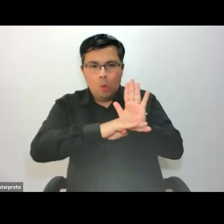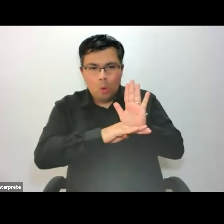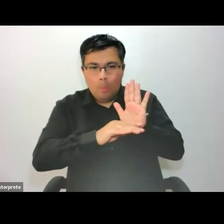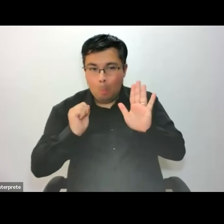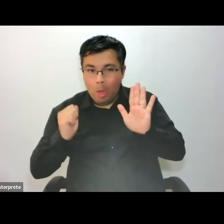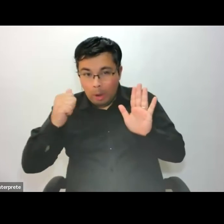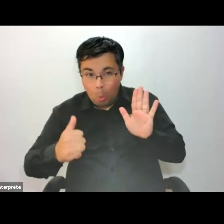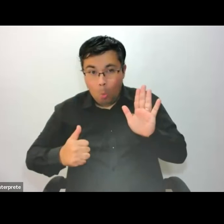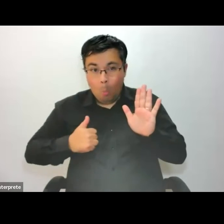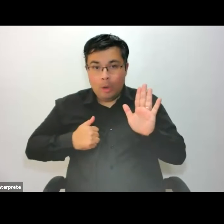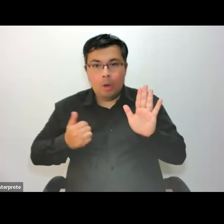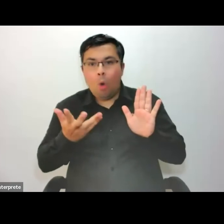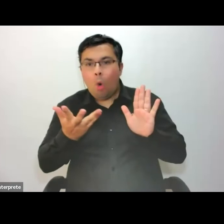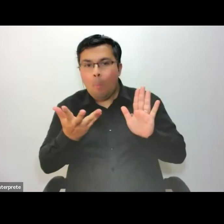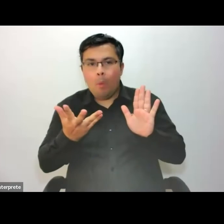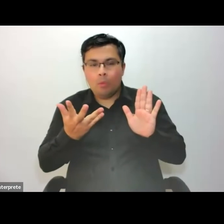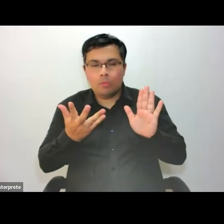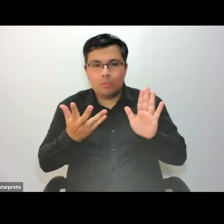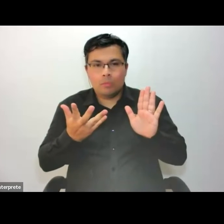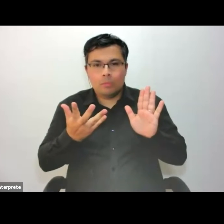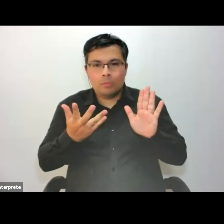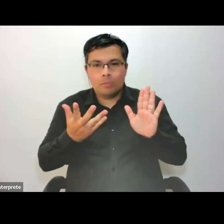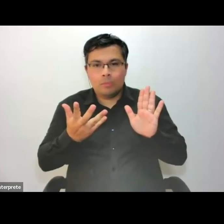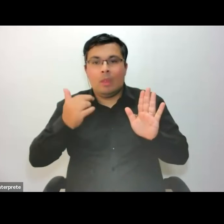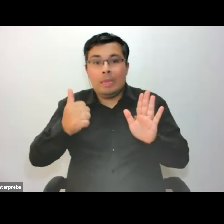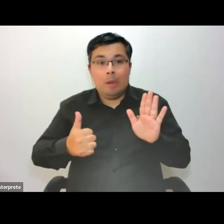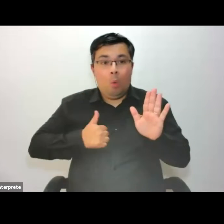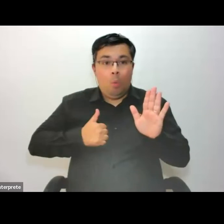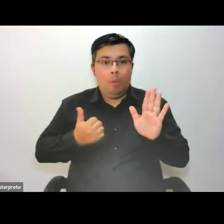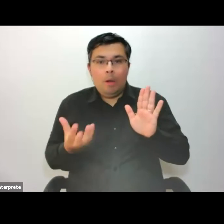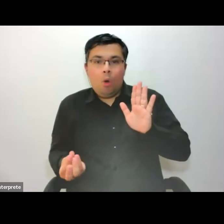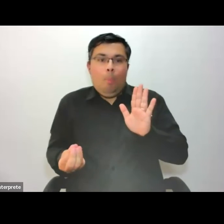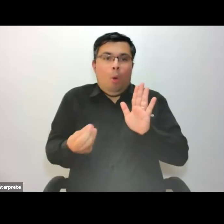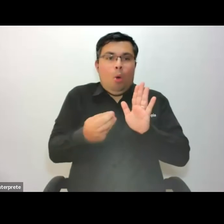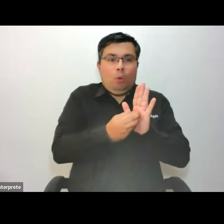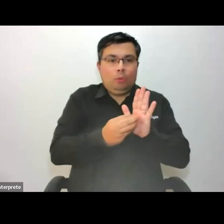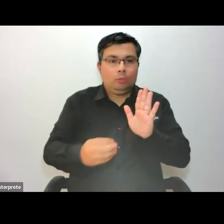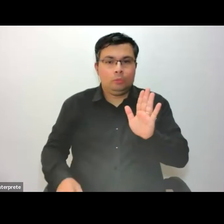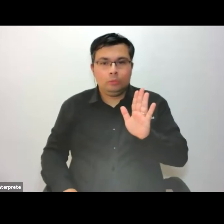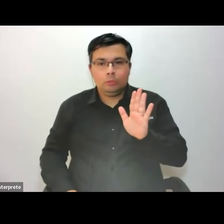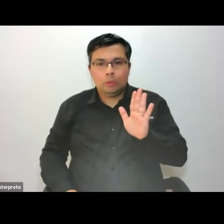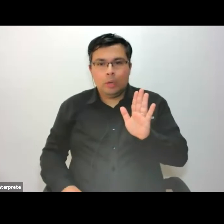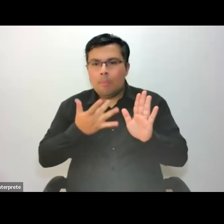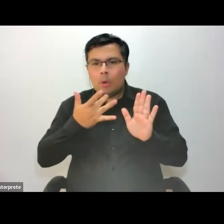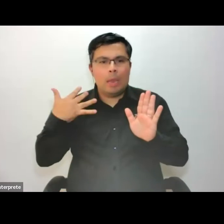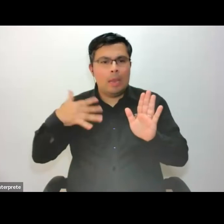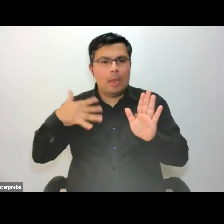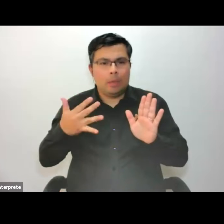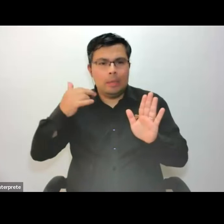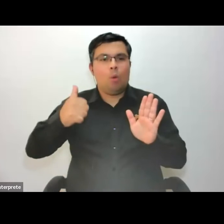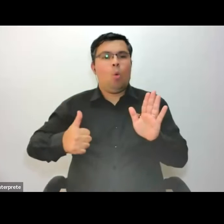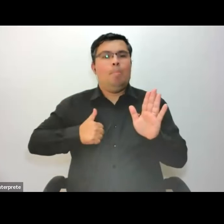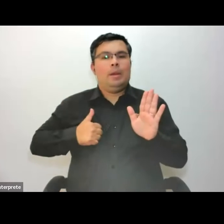esas normas se implementan y de qué adecuaciones son necesarias de implementar. ¿Por qué pongo el énfasis en esto, ¿no?